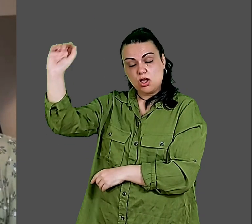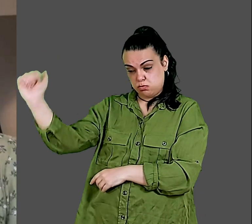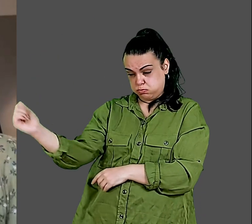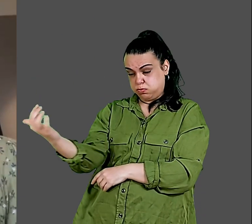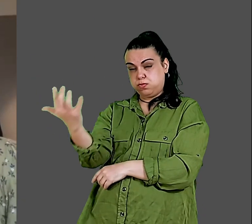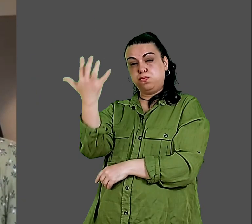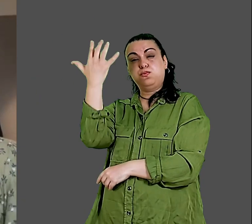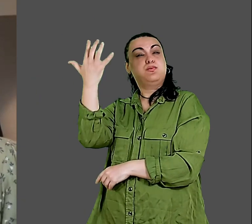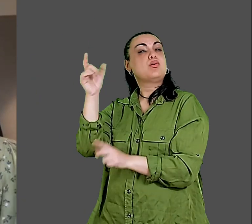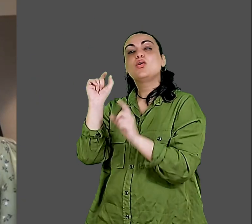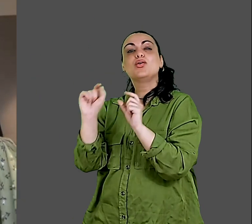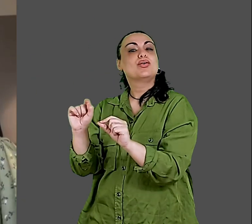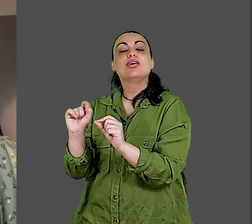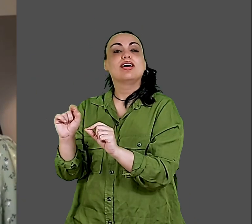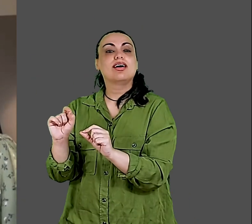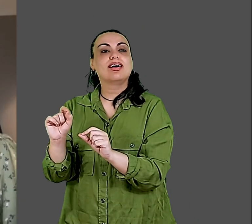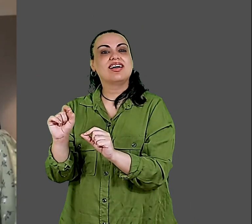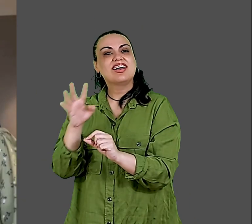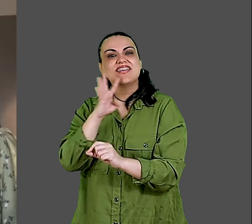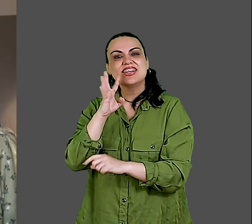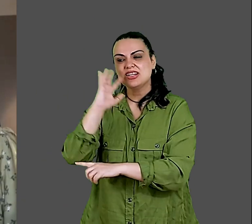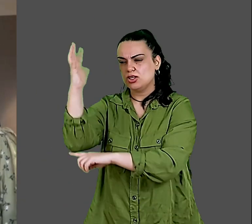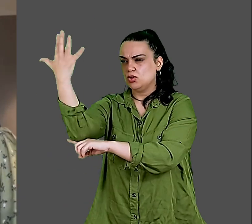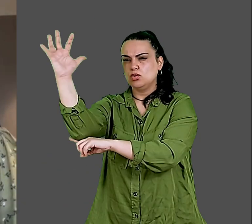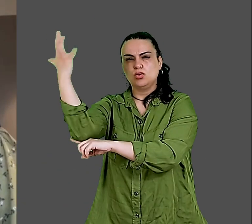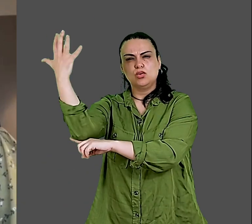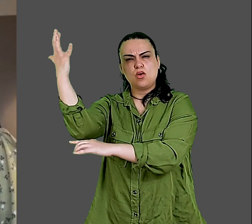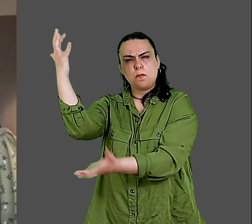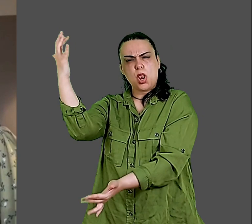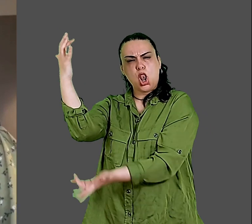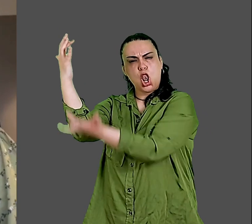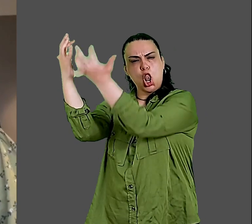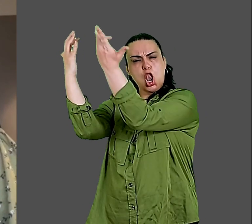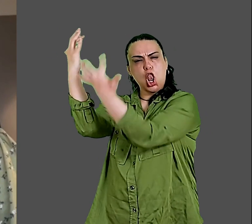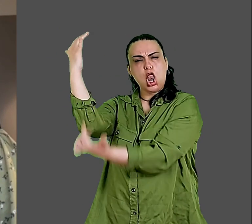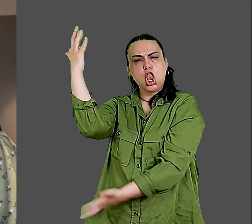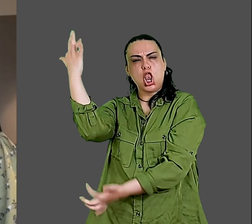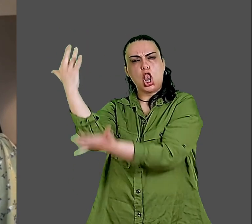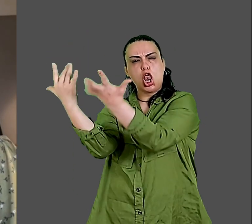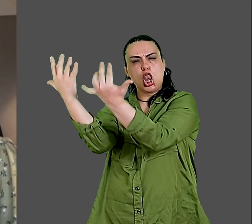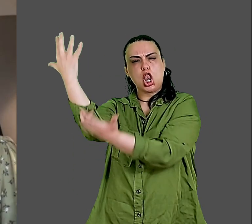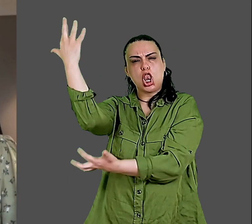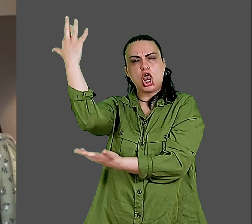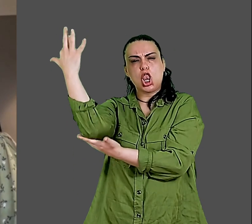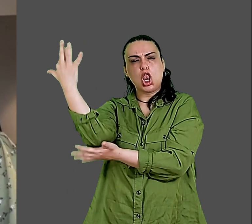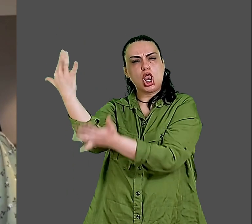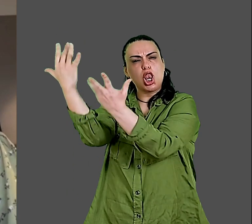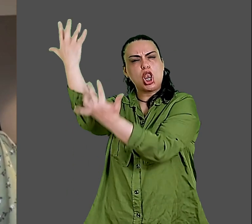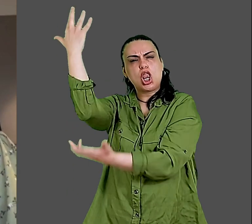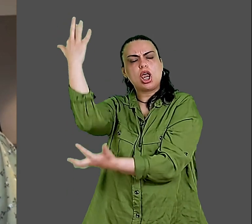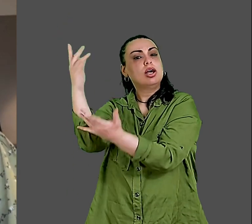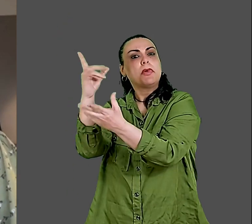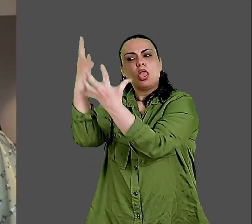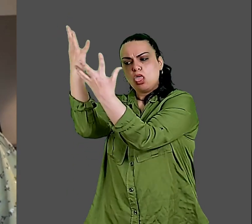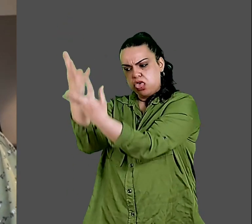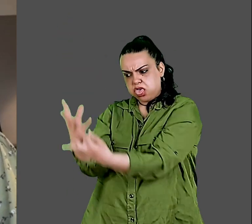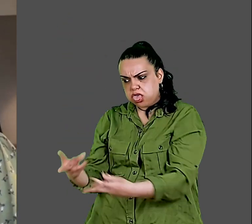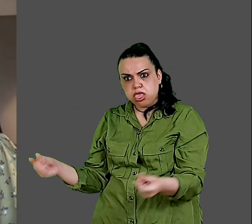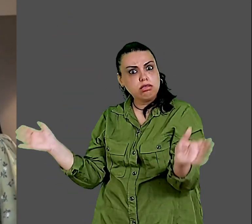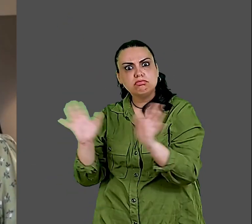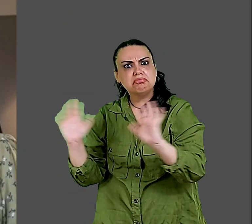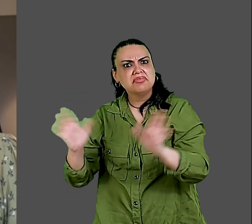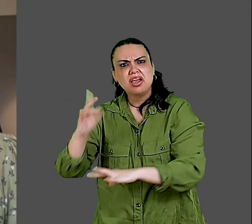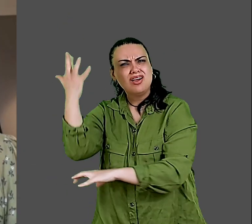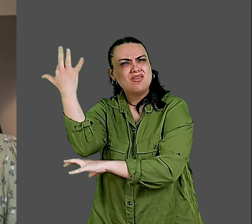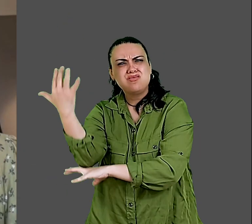ele através da sarça que ardia em fogo, mas não se consumia no próprio fogo que